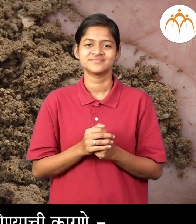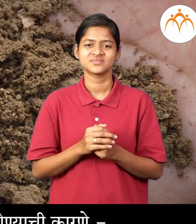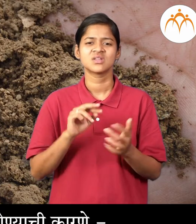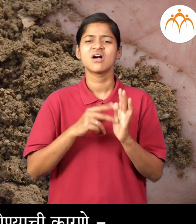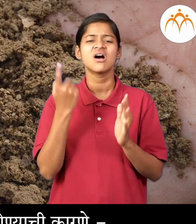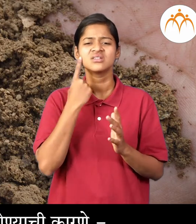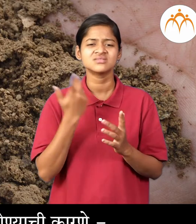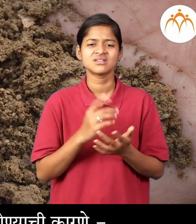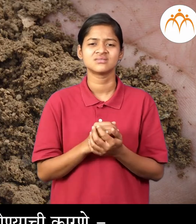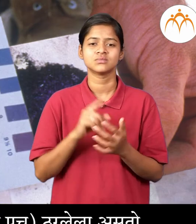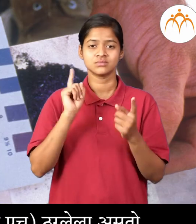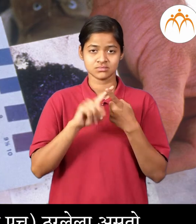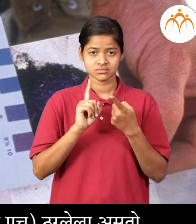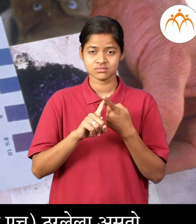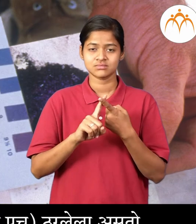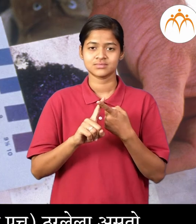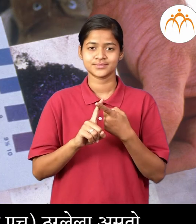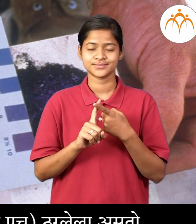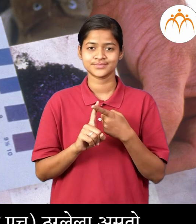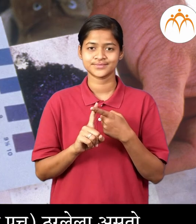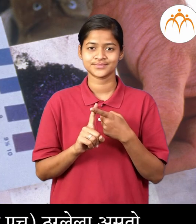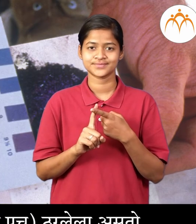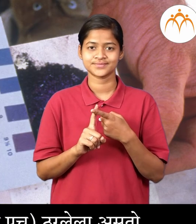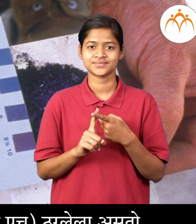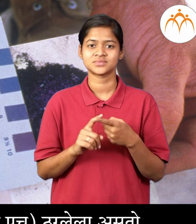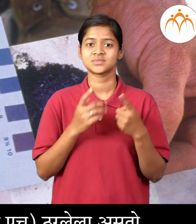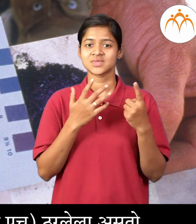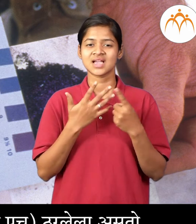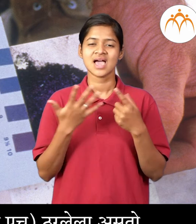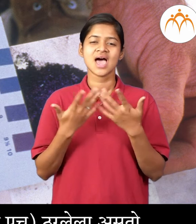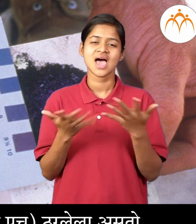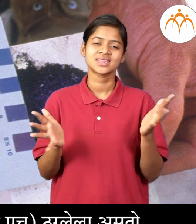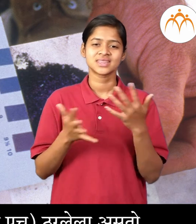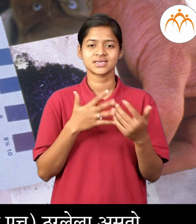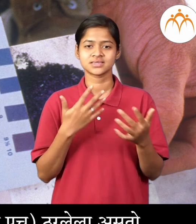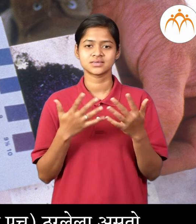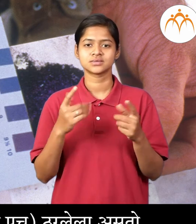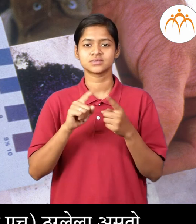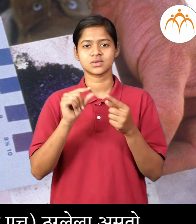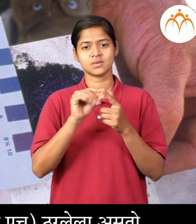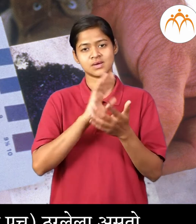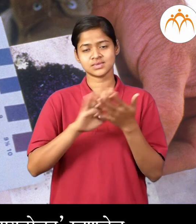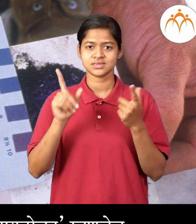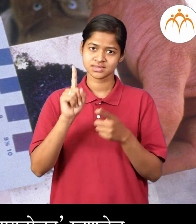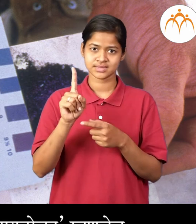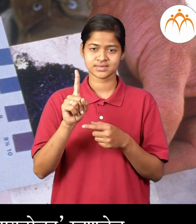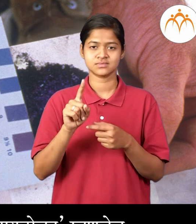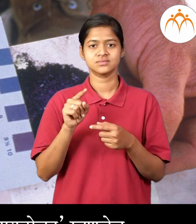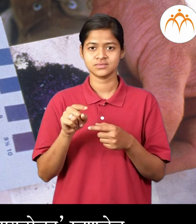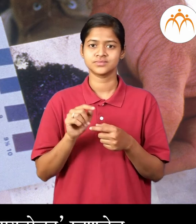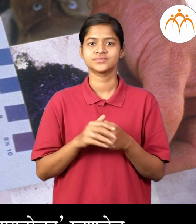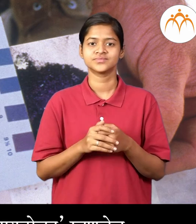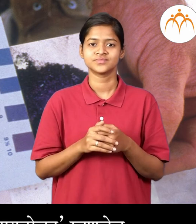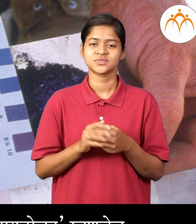होन्याची कारण, एक, प्रत्यक पदार्थासा सामू, मन्जेस पी एच, ठरलेला आसतो,